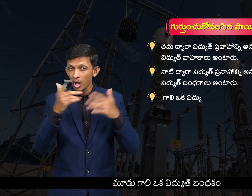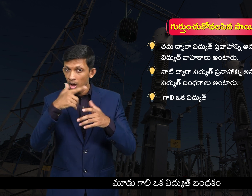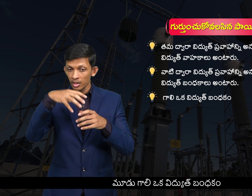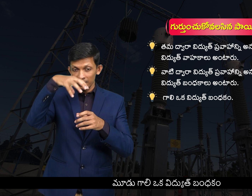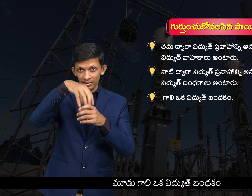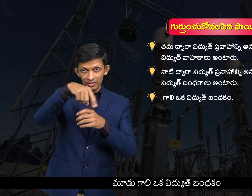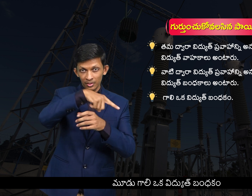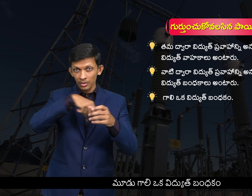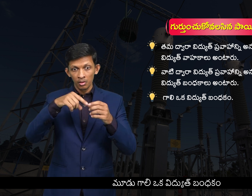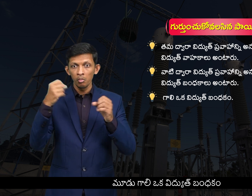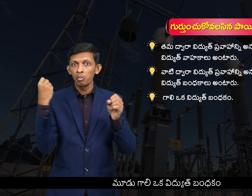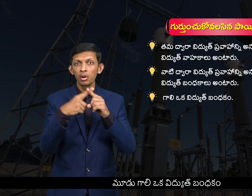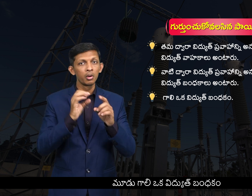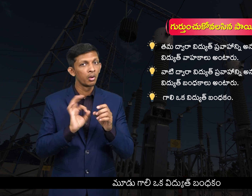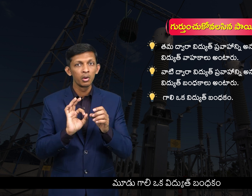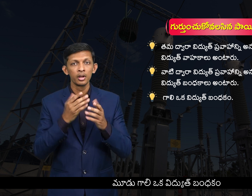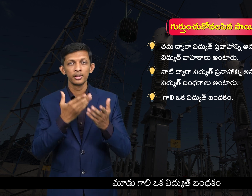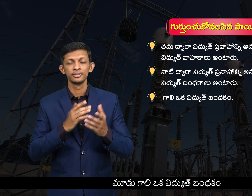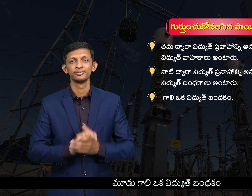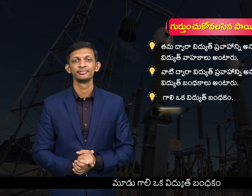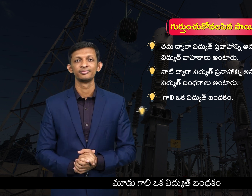3. గాలి ఒక విద్యుత్ బంధకం.